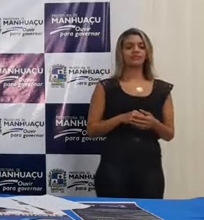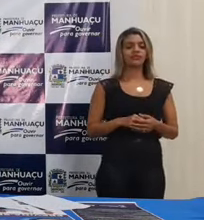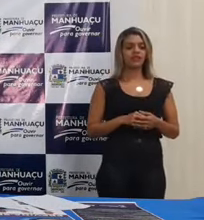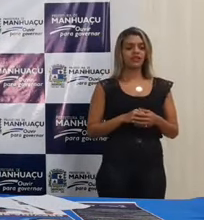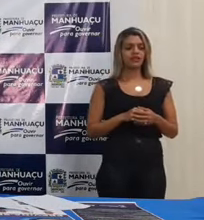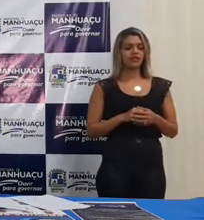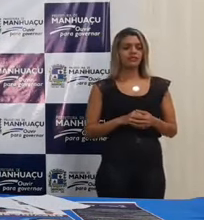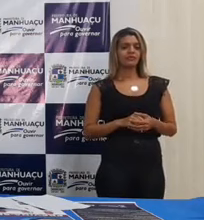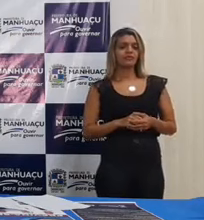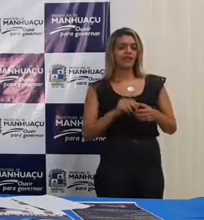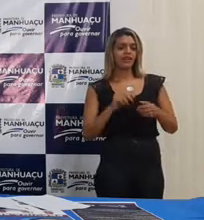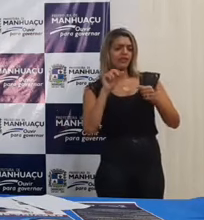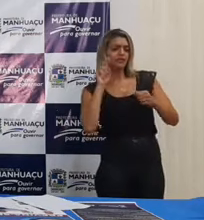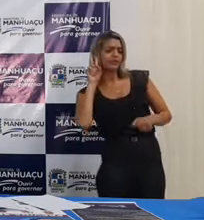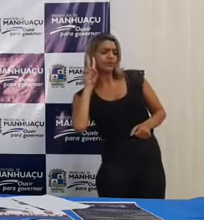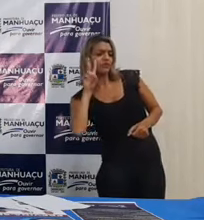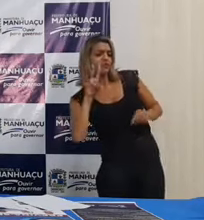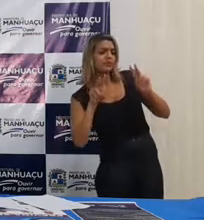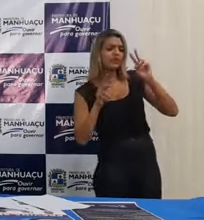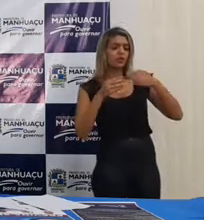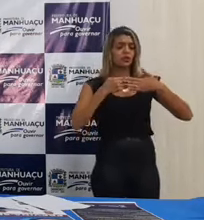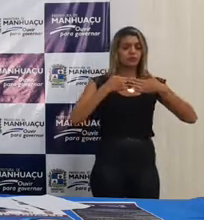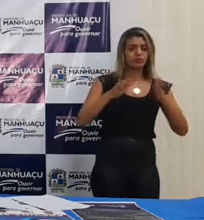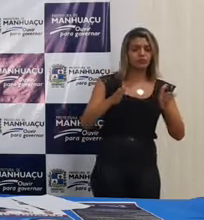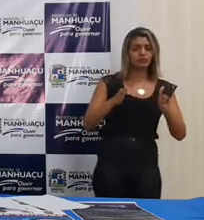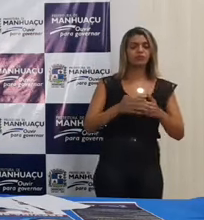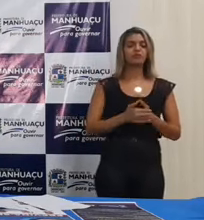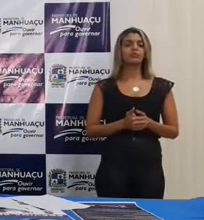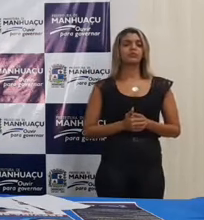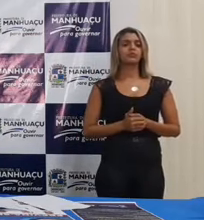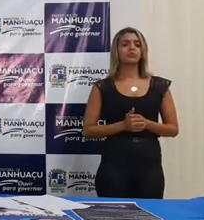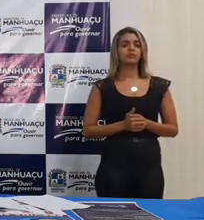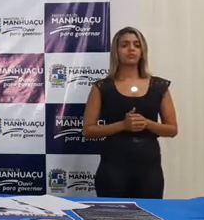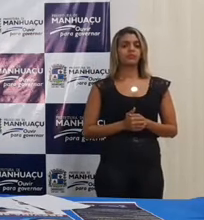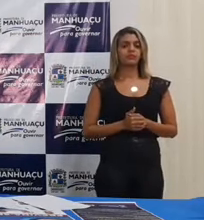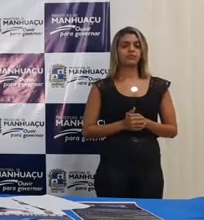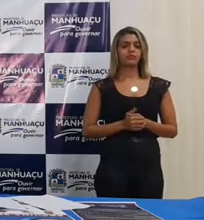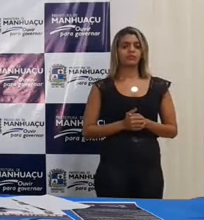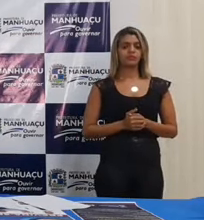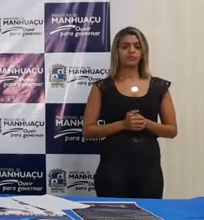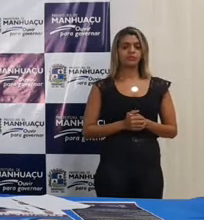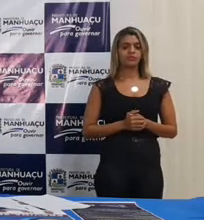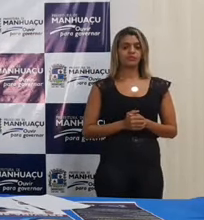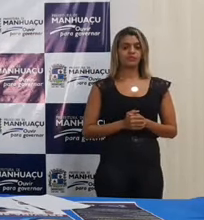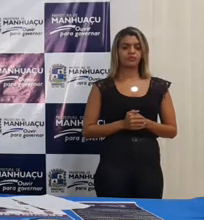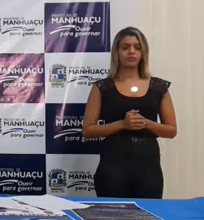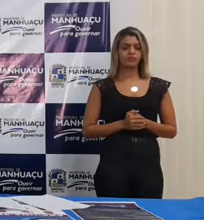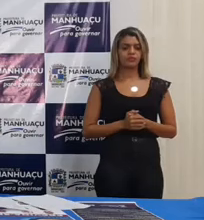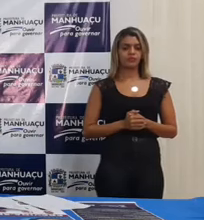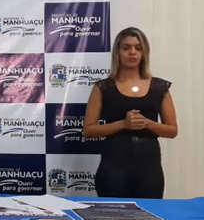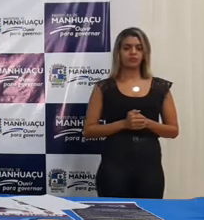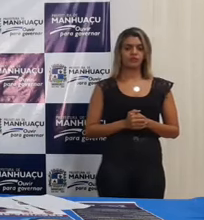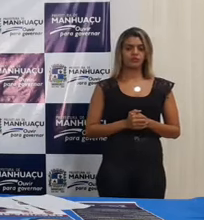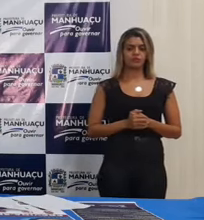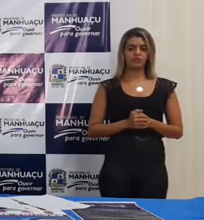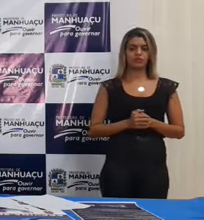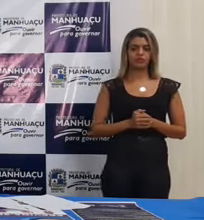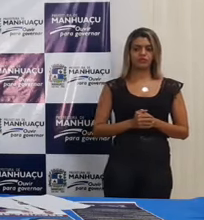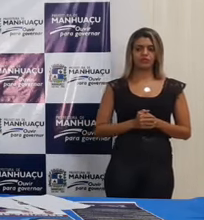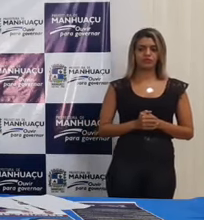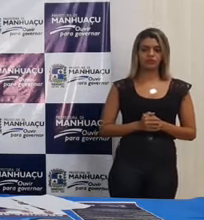Consciente, todo mundo atuando no comércio, fortalecendo o comércio, porque o comércio forte de Manhuaçu,